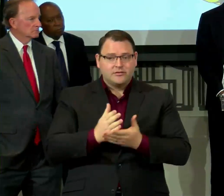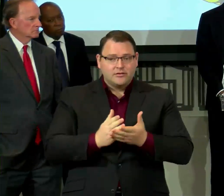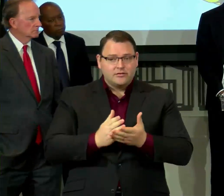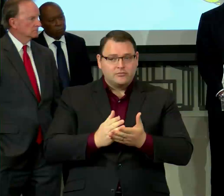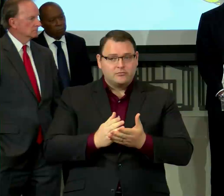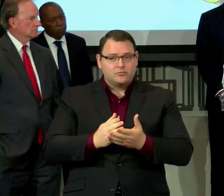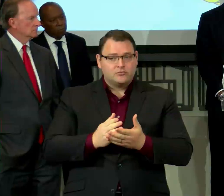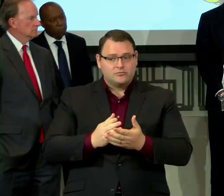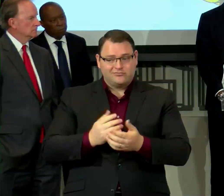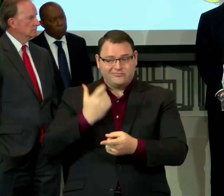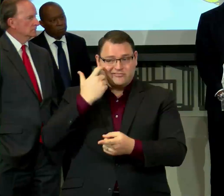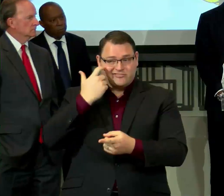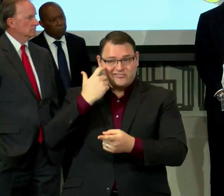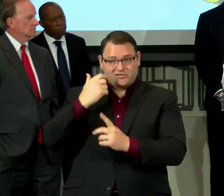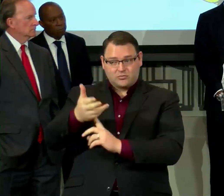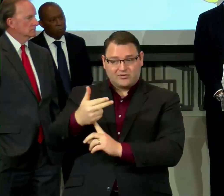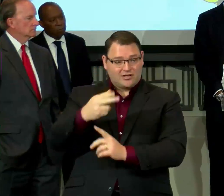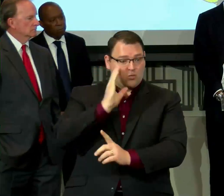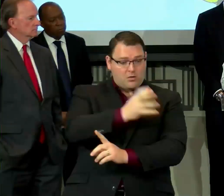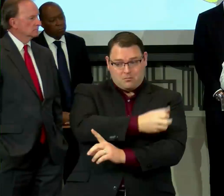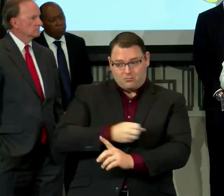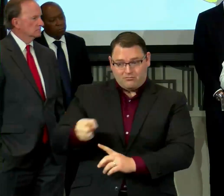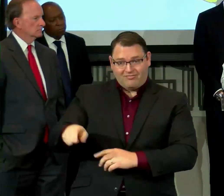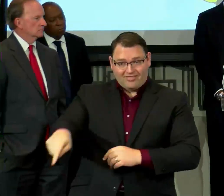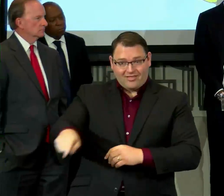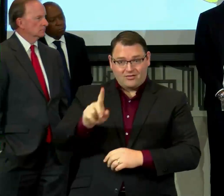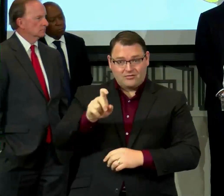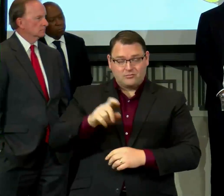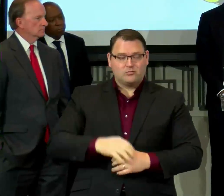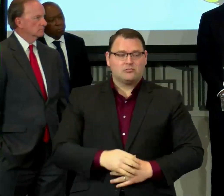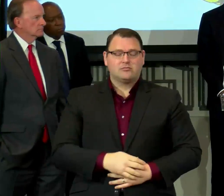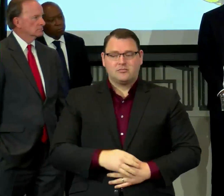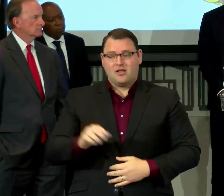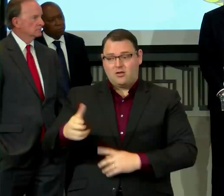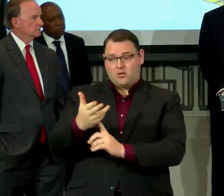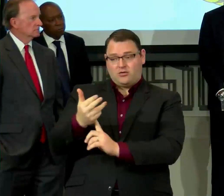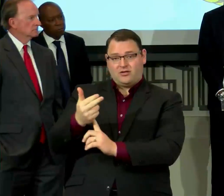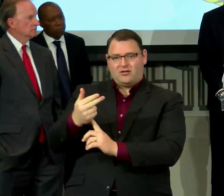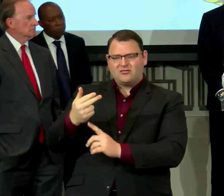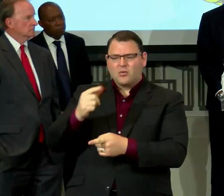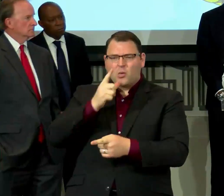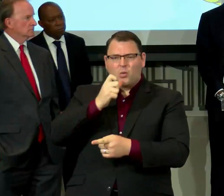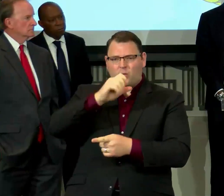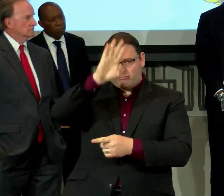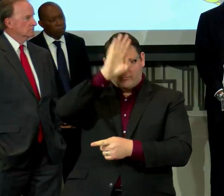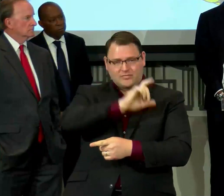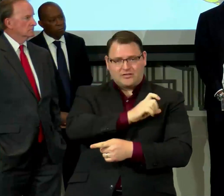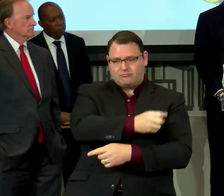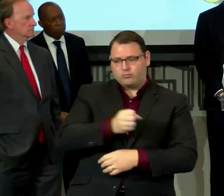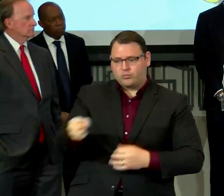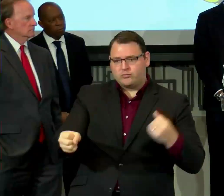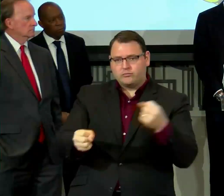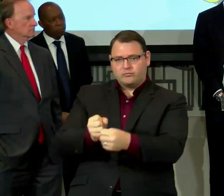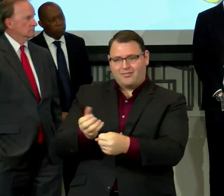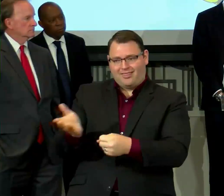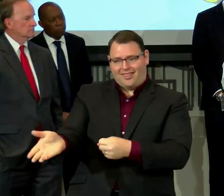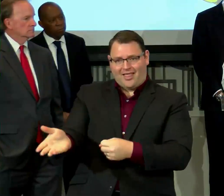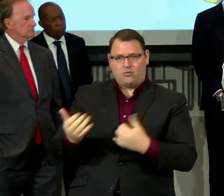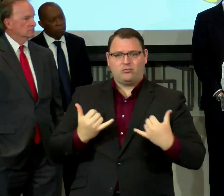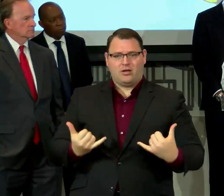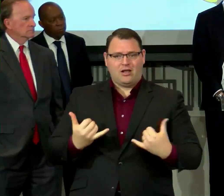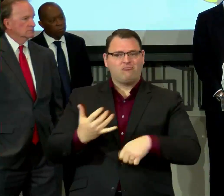de rentar la ciudad de Houston? Mire, los hoteles están disponibles para los bomberos y los policías a este